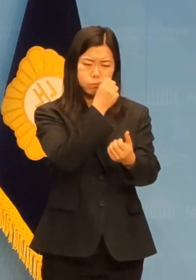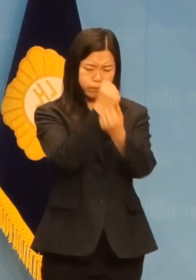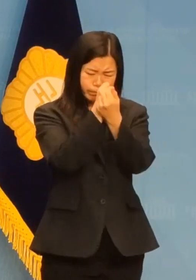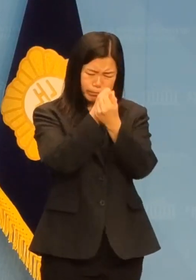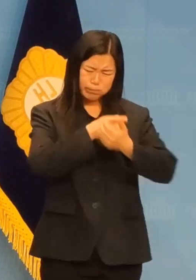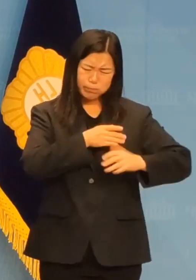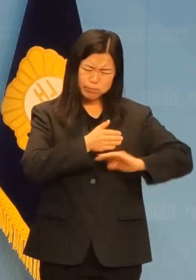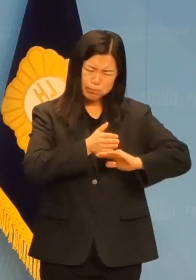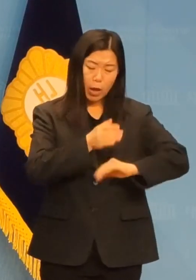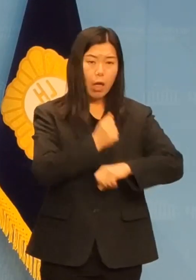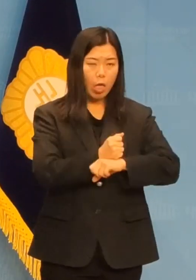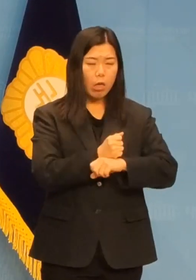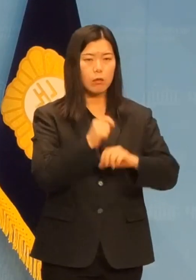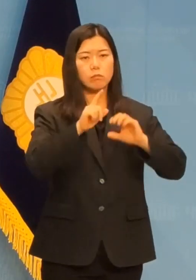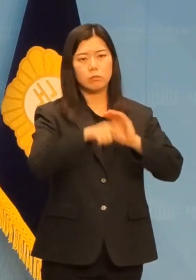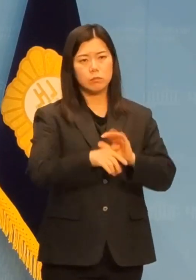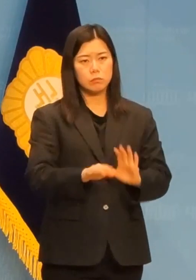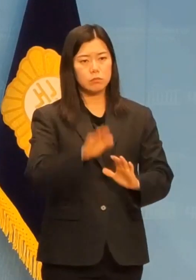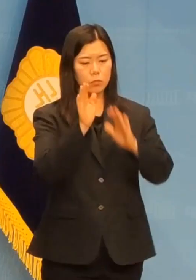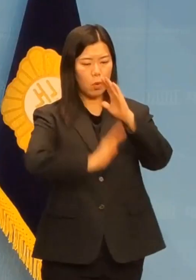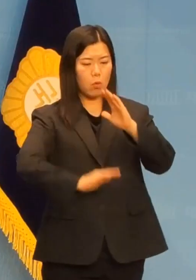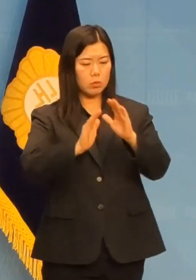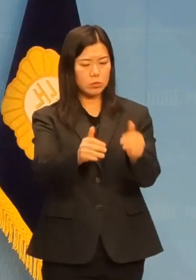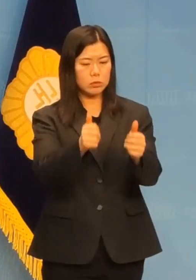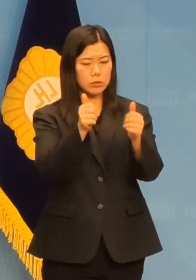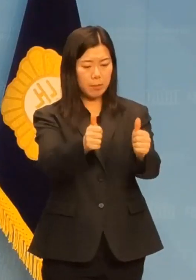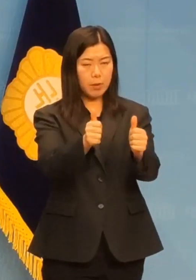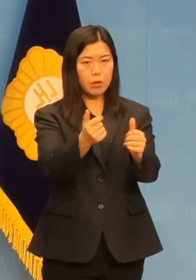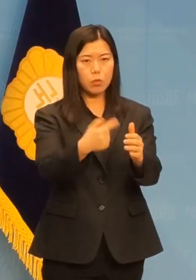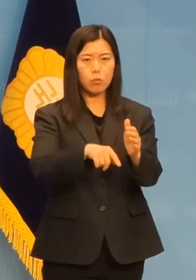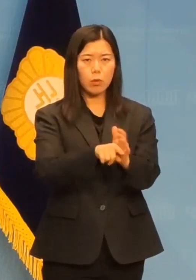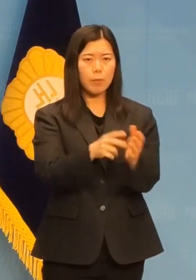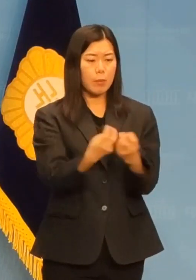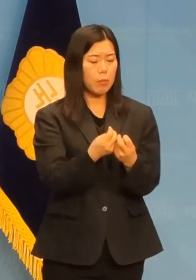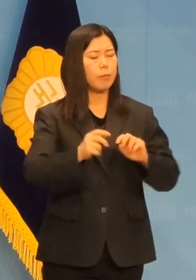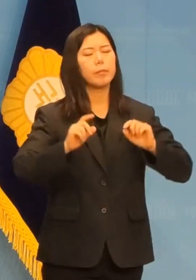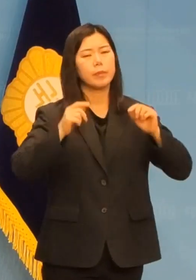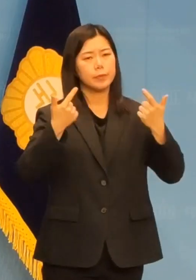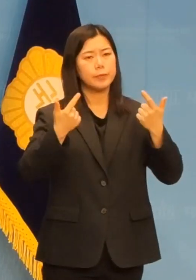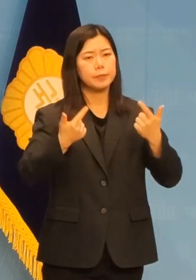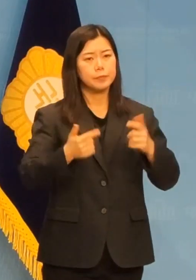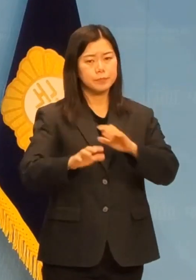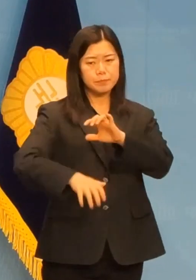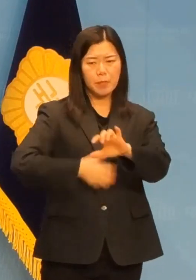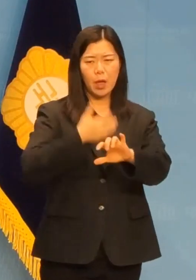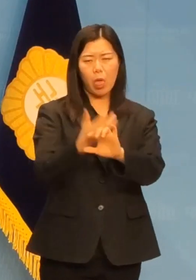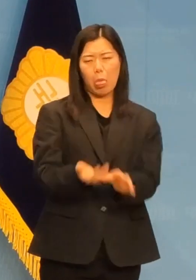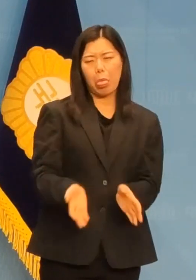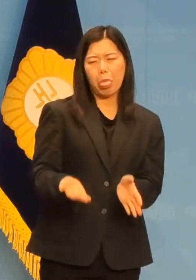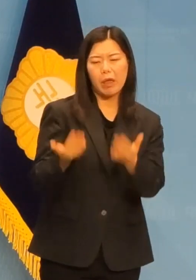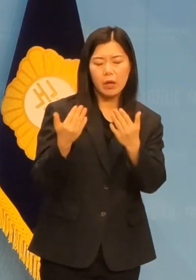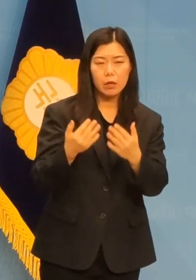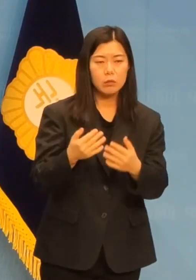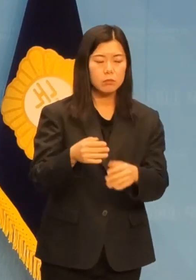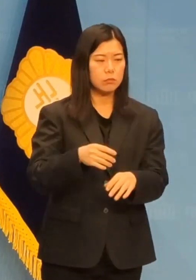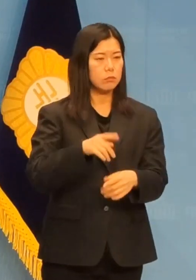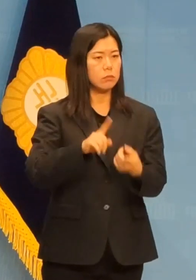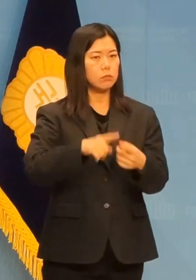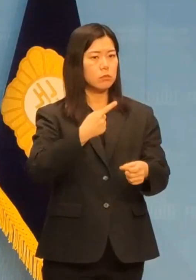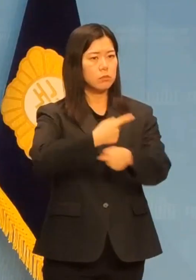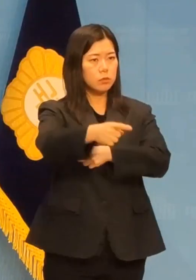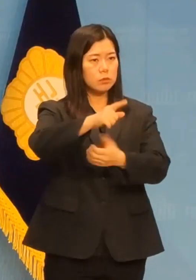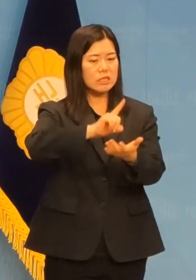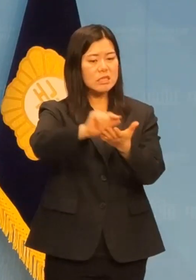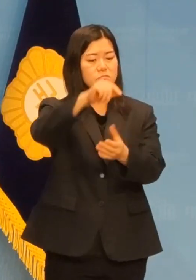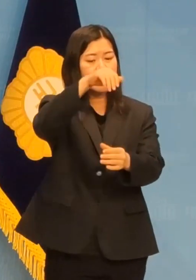멈추지 않는다면 이는 공정한 재판을 위한 조치가 아니라 내란무리를 내년 지방선거까지